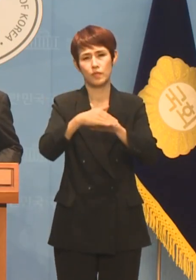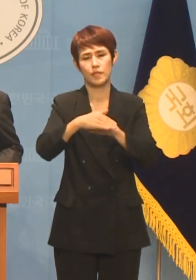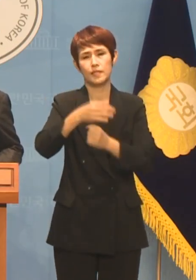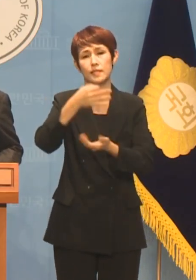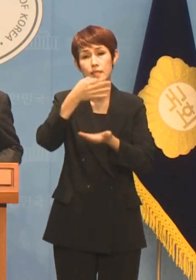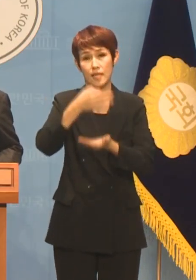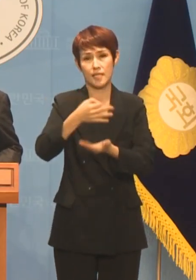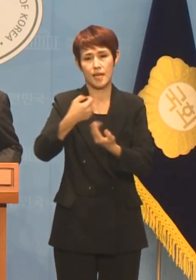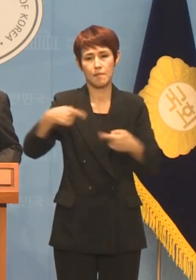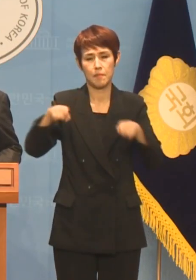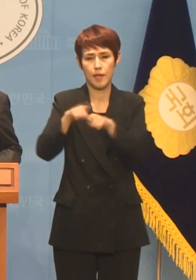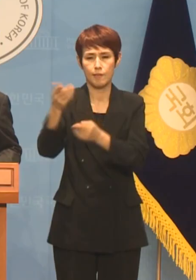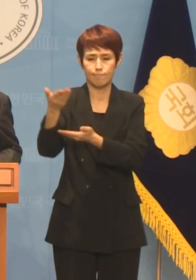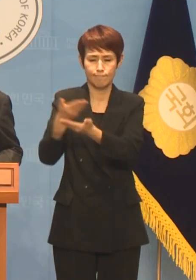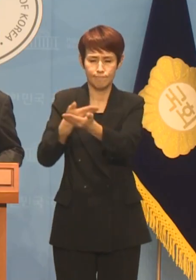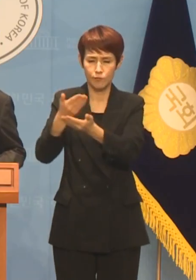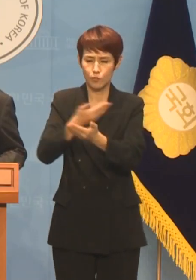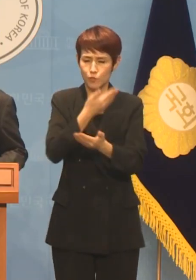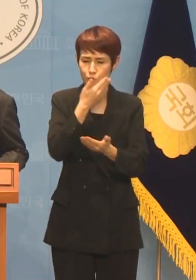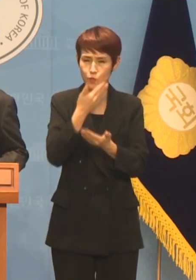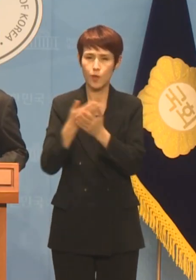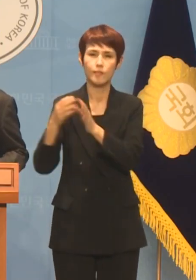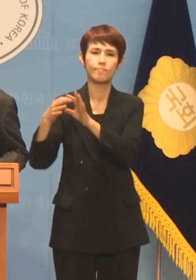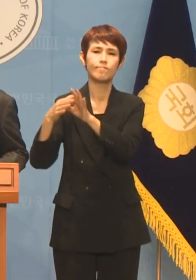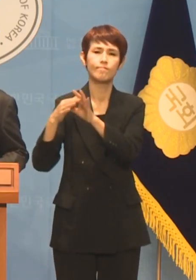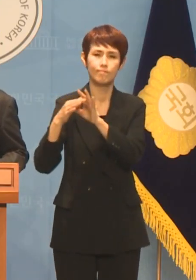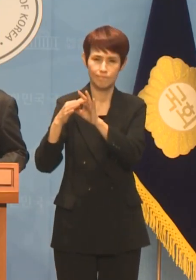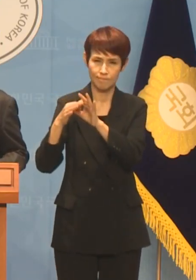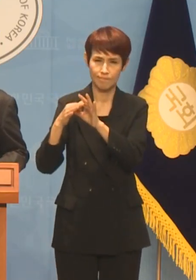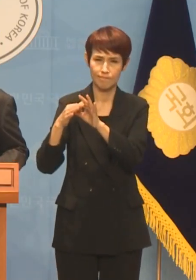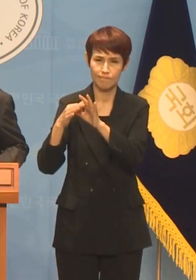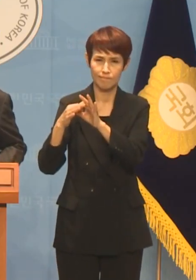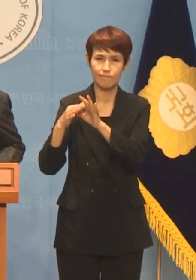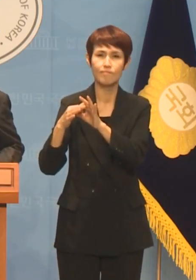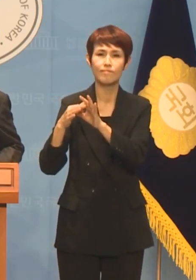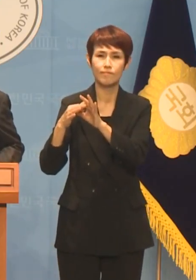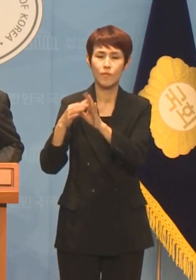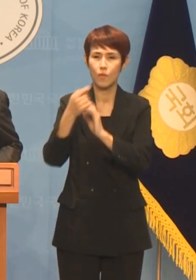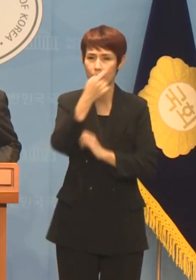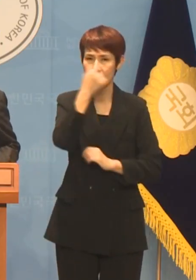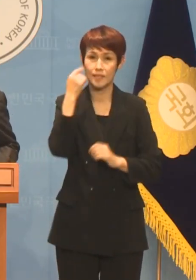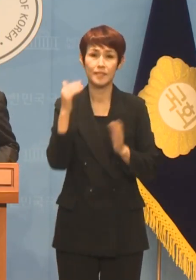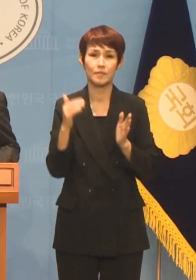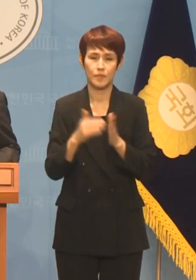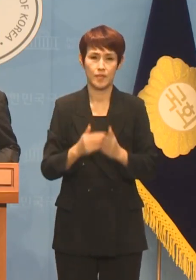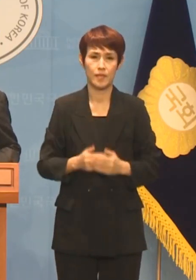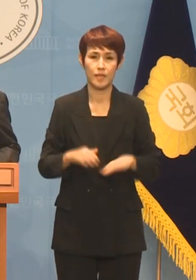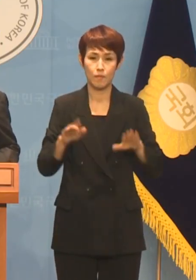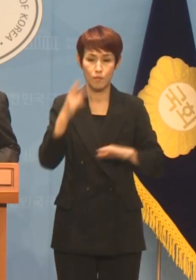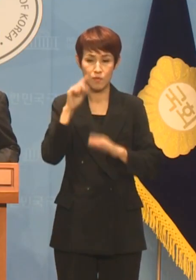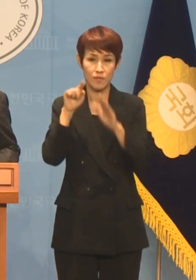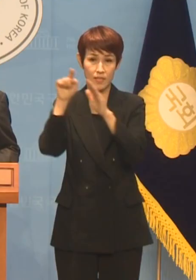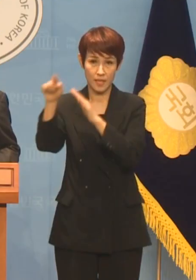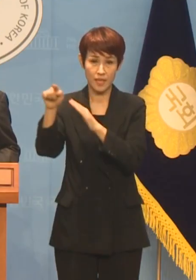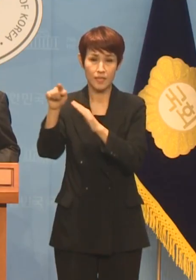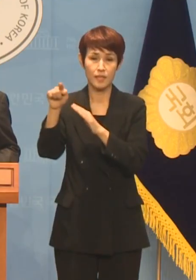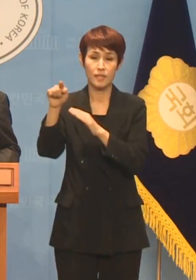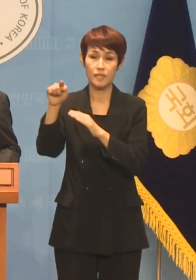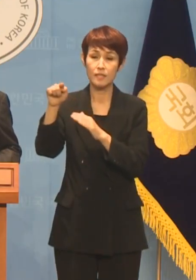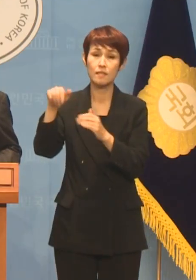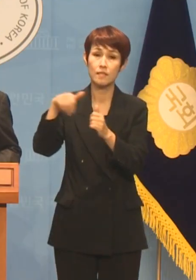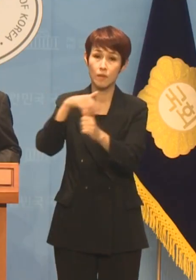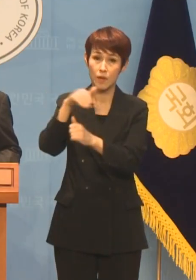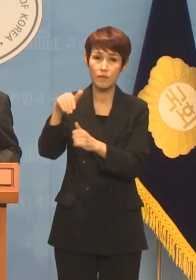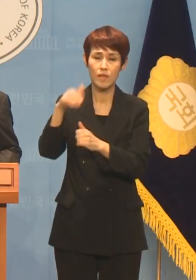가치를 공유하는 중요한 파트너십임을 다시 한번 재확인했으며 이번 방미는 향후 한미동맹